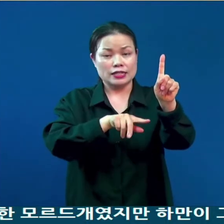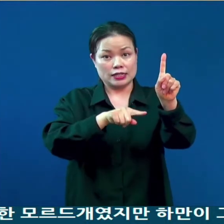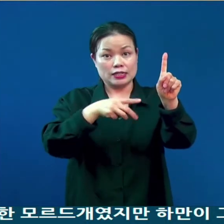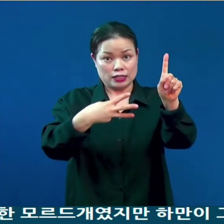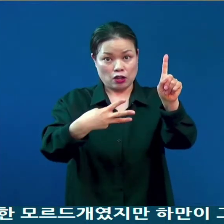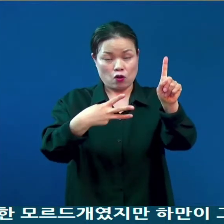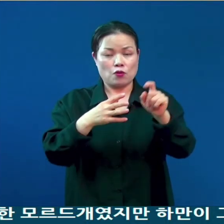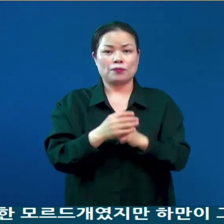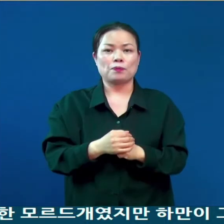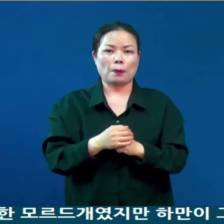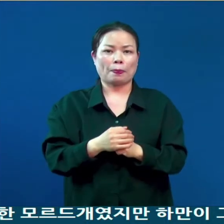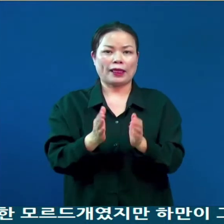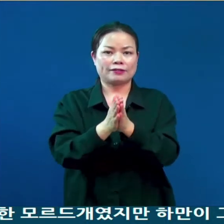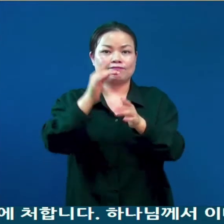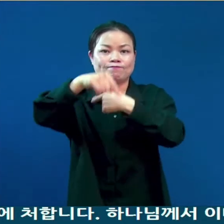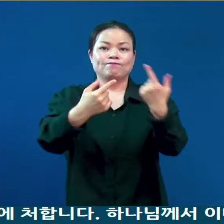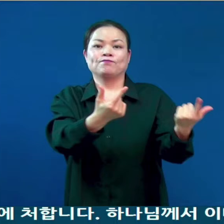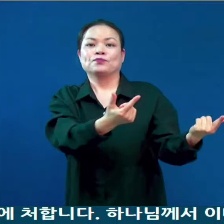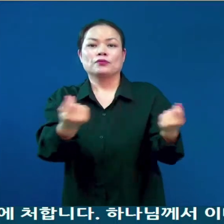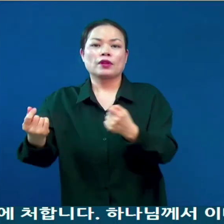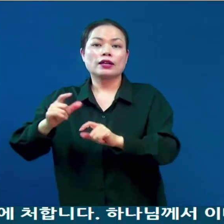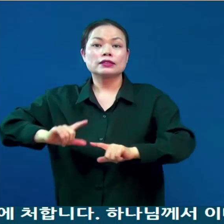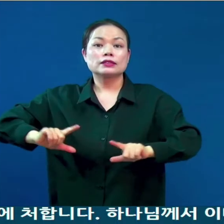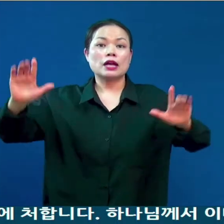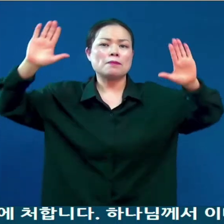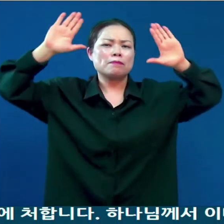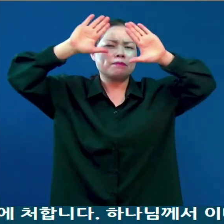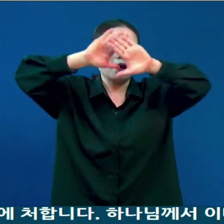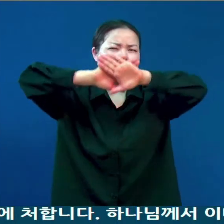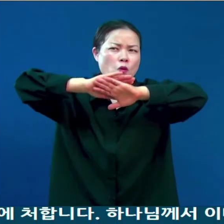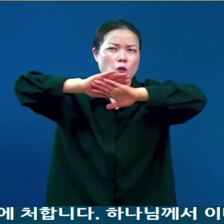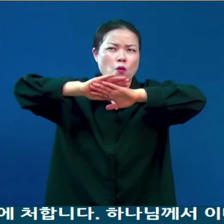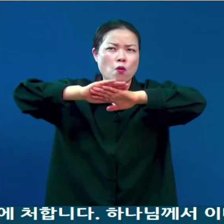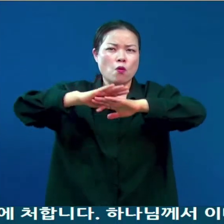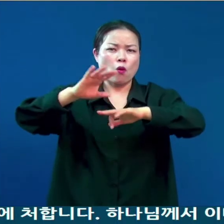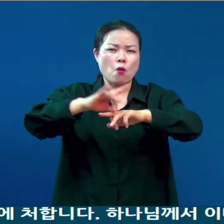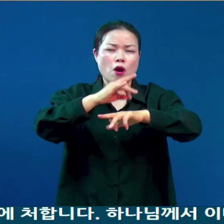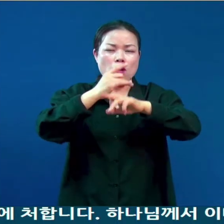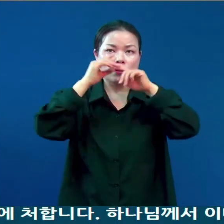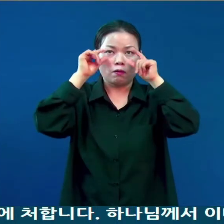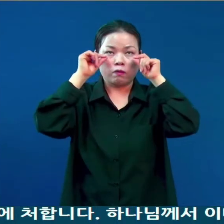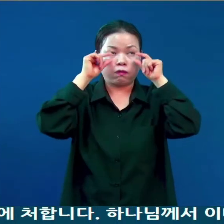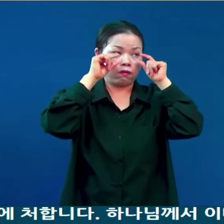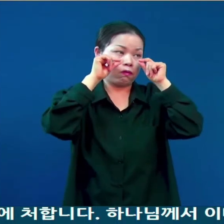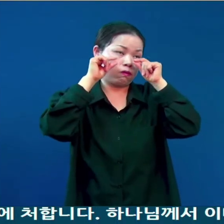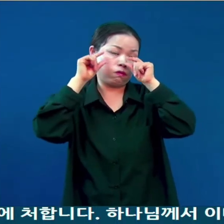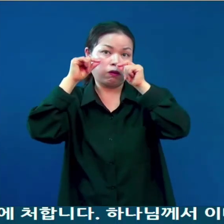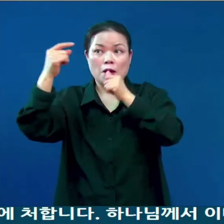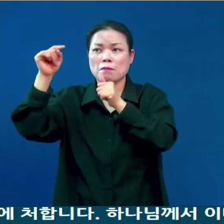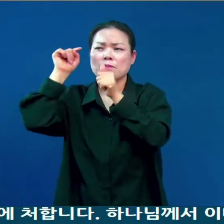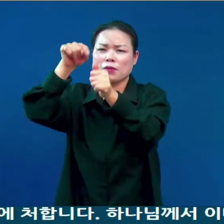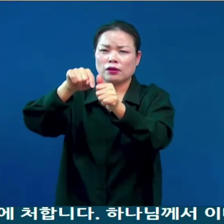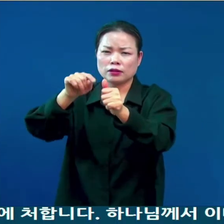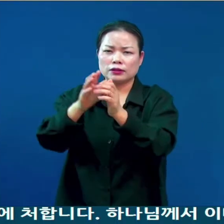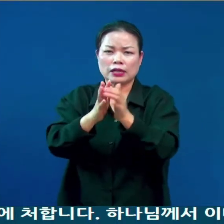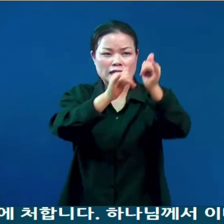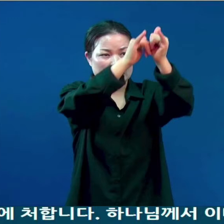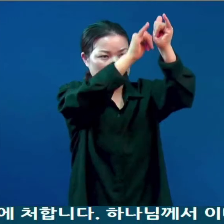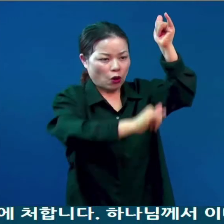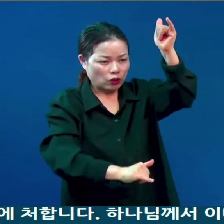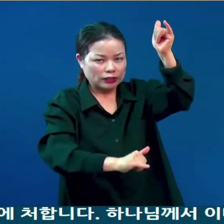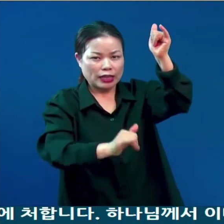함께 읽겠습니다. 시작. 그날 밤에 왕이 잠이 오지 아니하므로 명령하여 역대